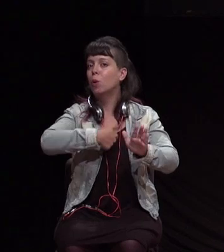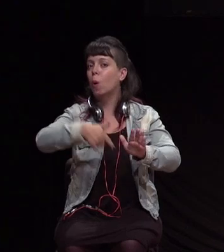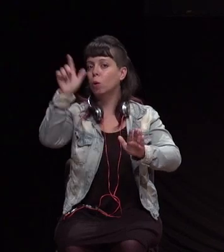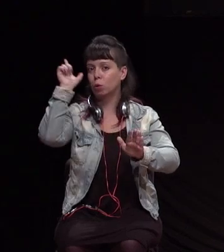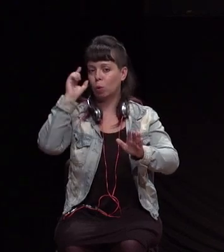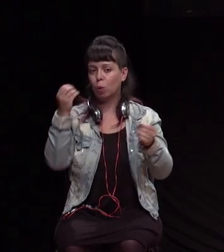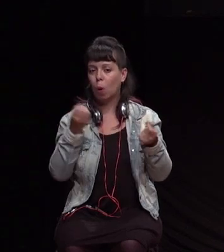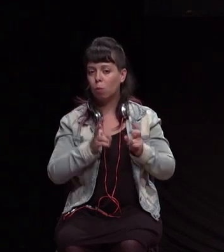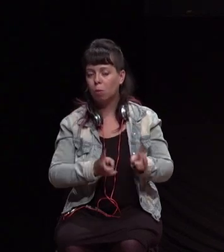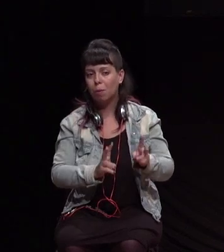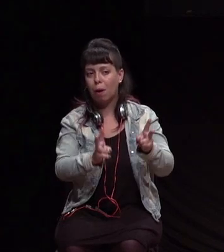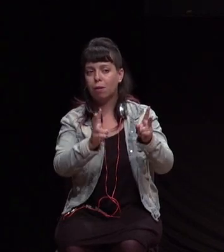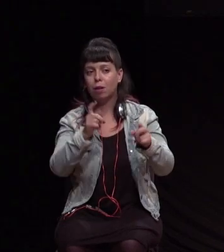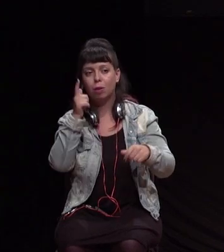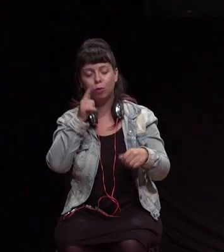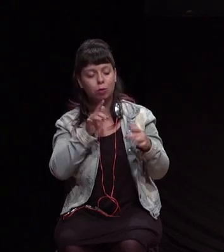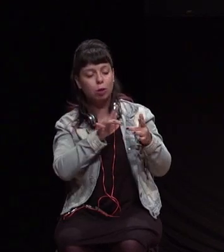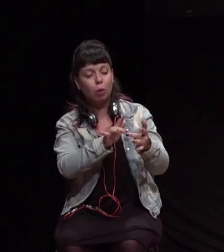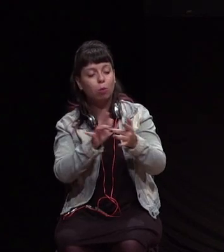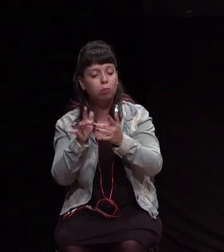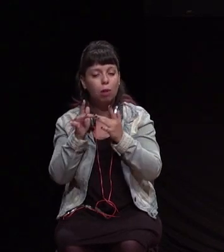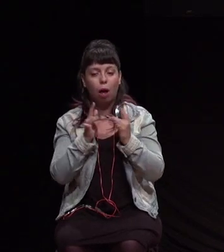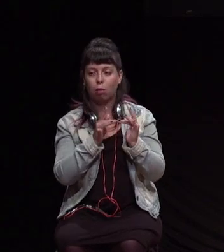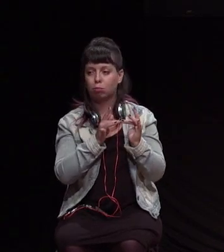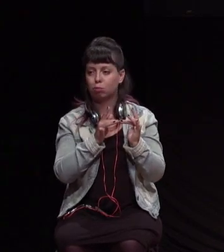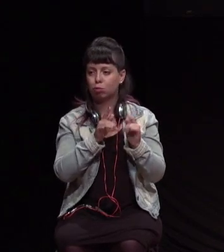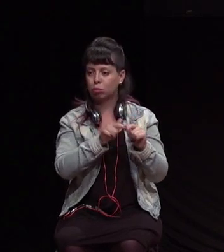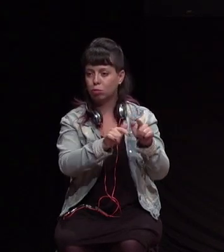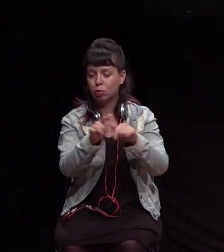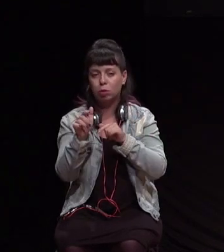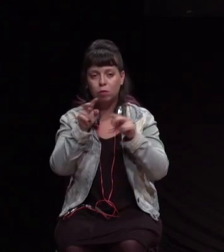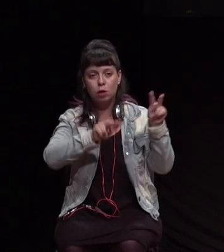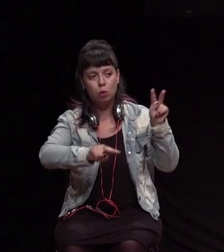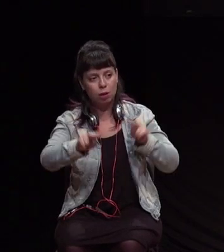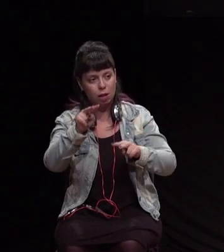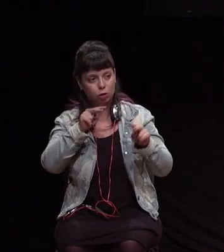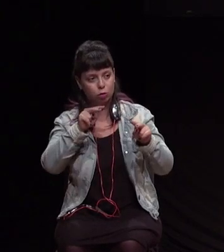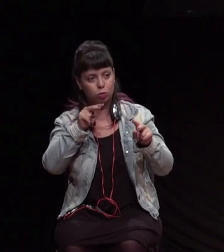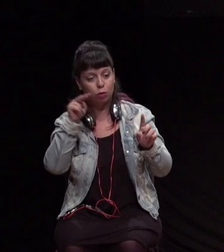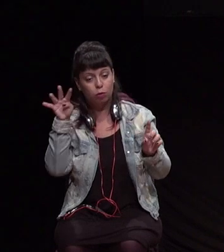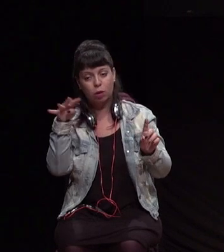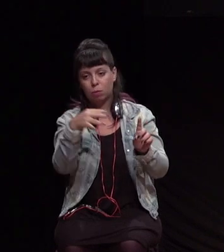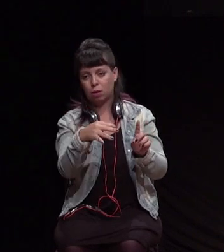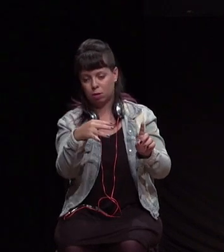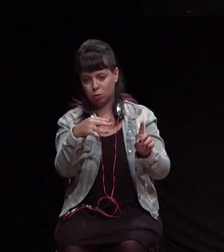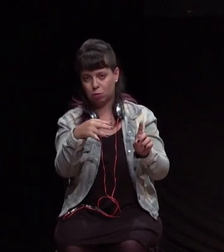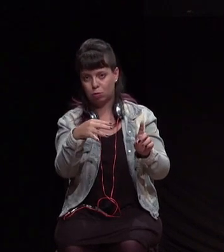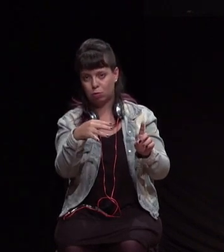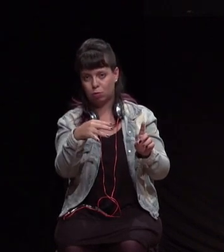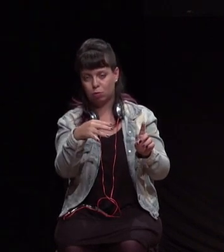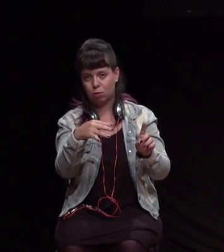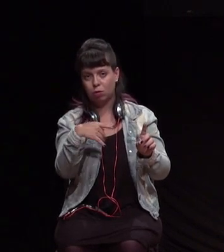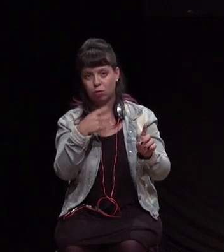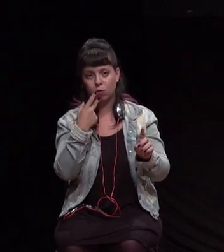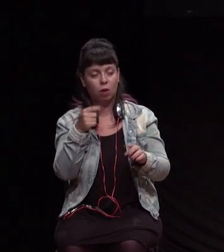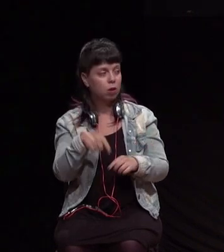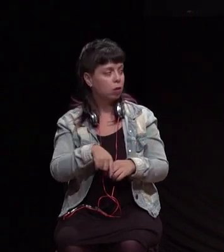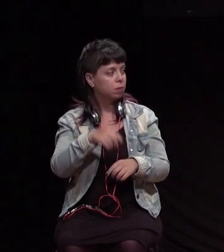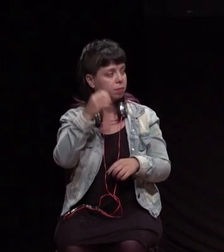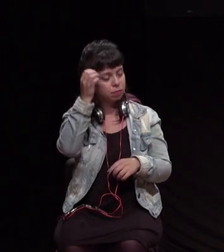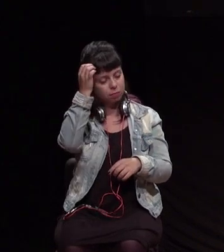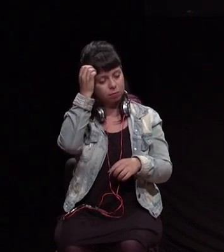permanência, de acesso à materialidade, aos regimes de visualidade, de visibilidade, né, sobre os quais a gente falava aqui,